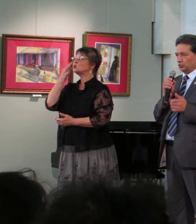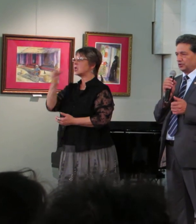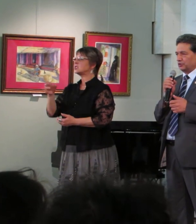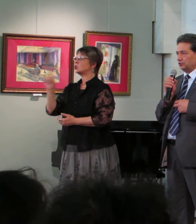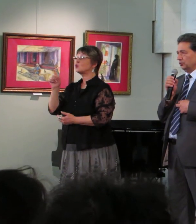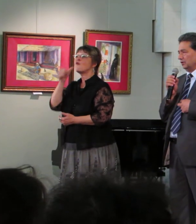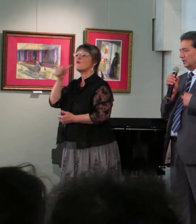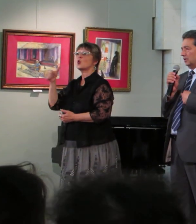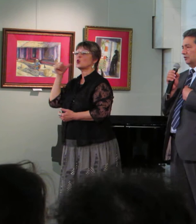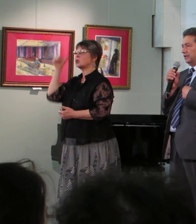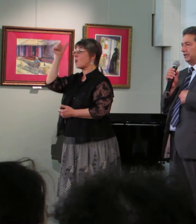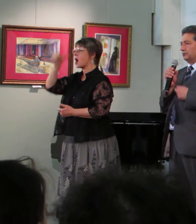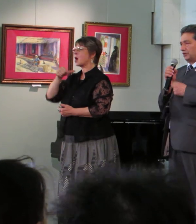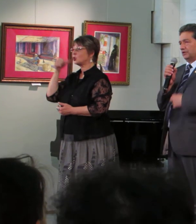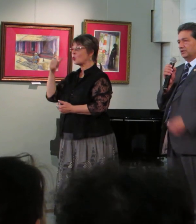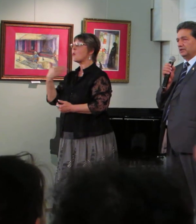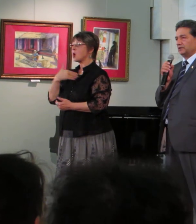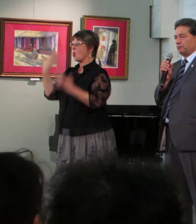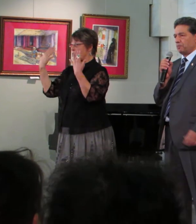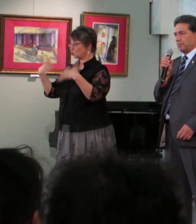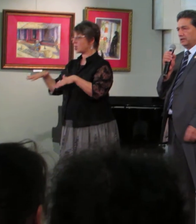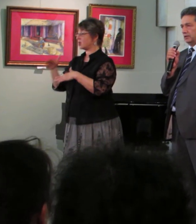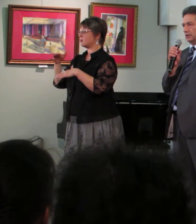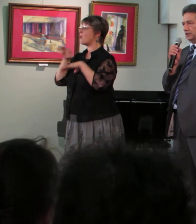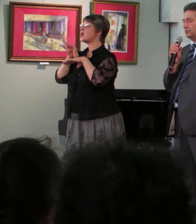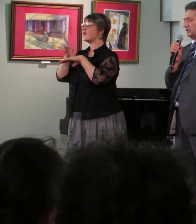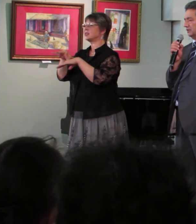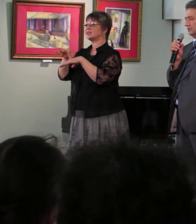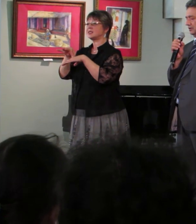в прошлом году мы проводили,